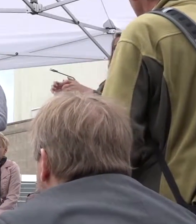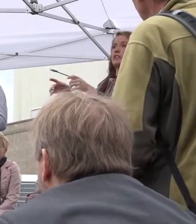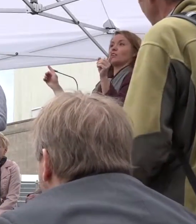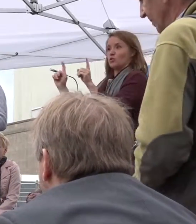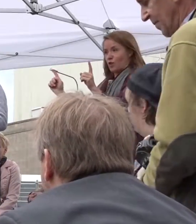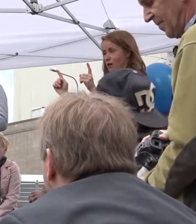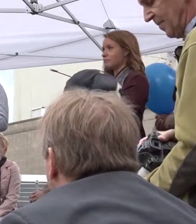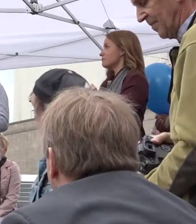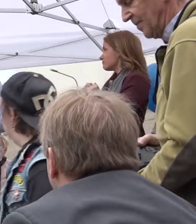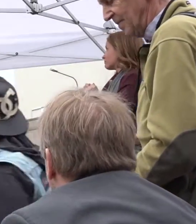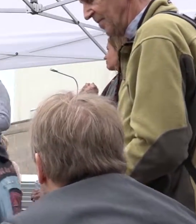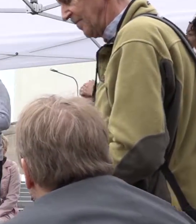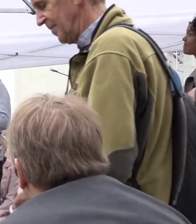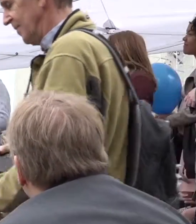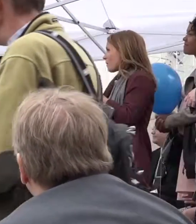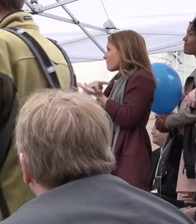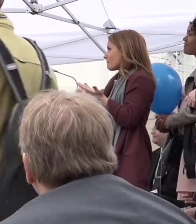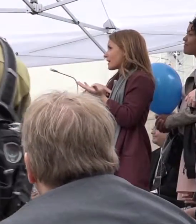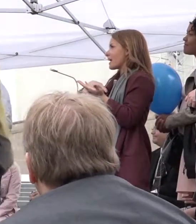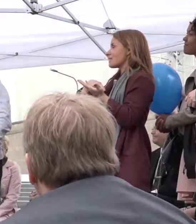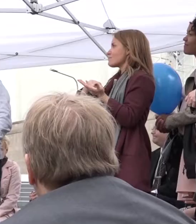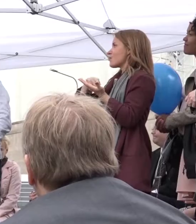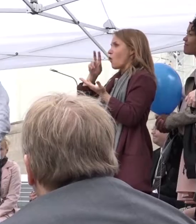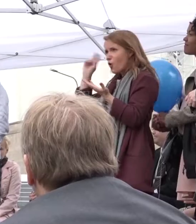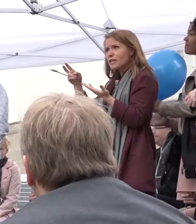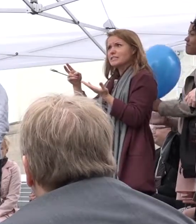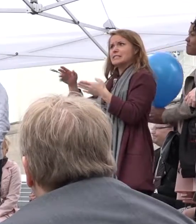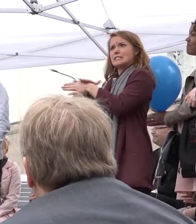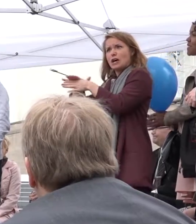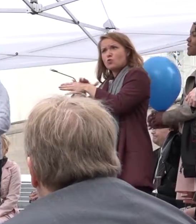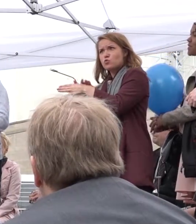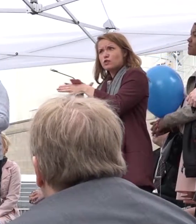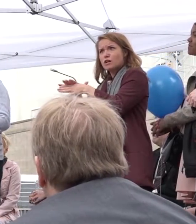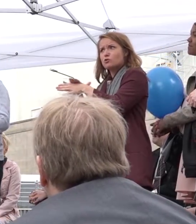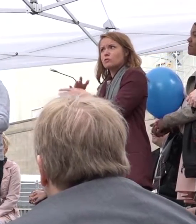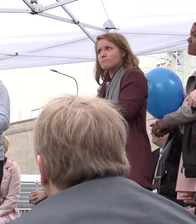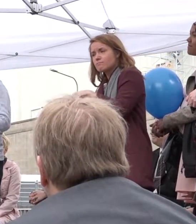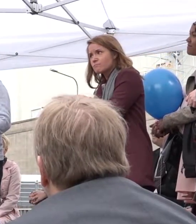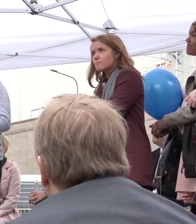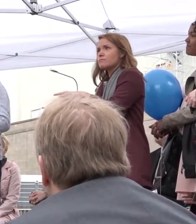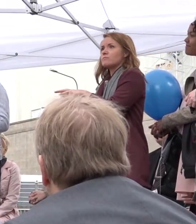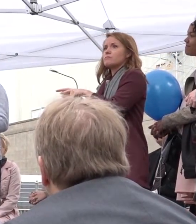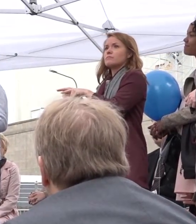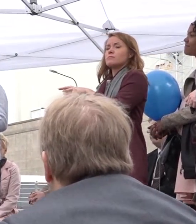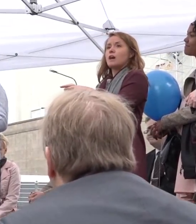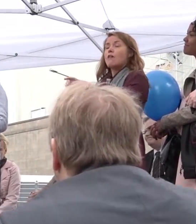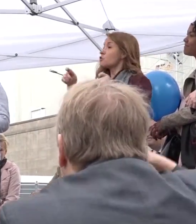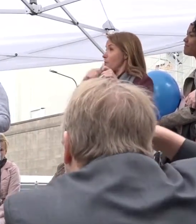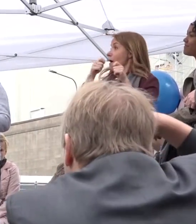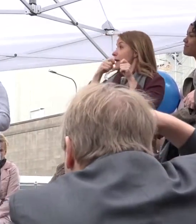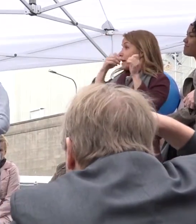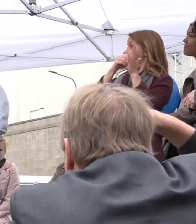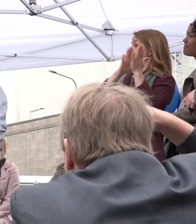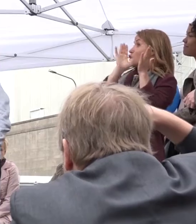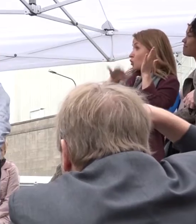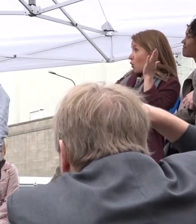kommer det steget när vi ska göra handling också. Nu är det svart på vitt på papper och nu ska